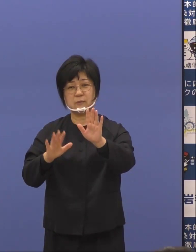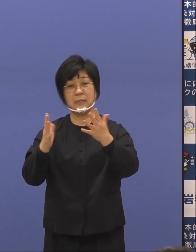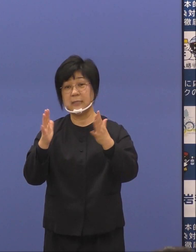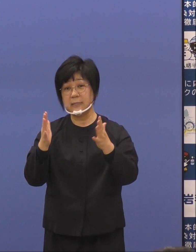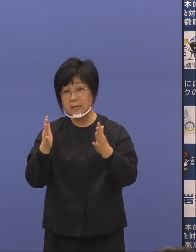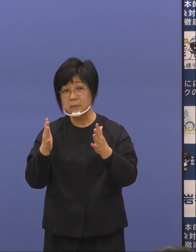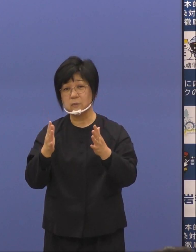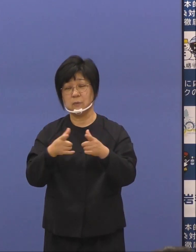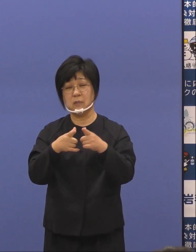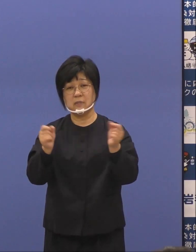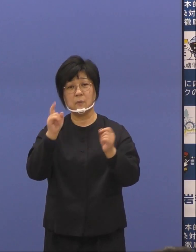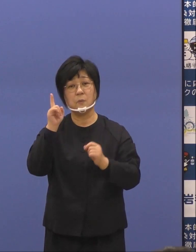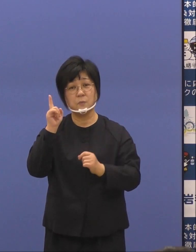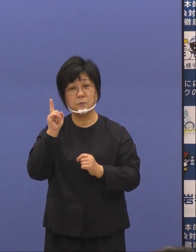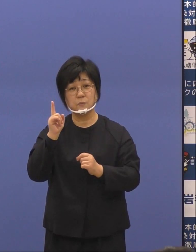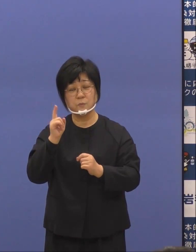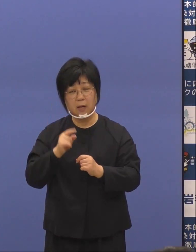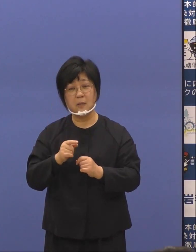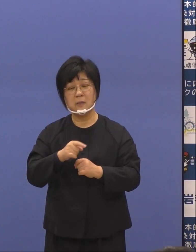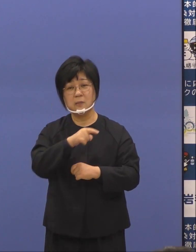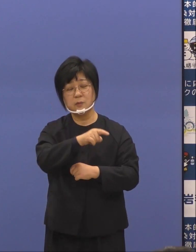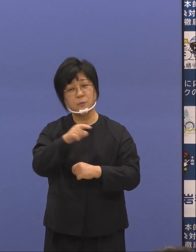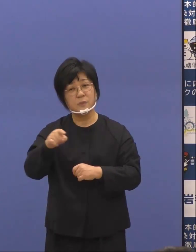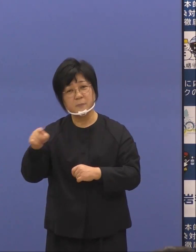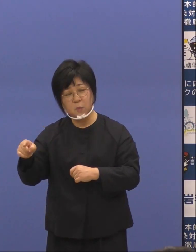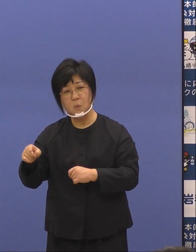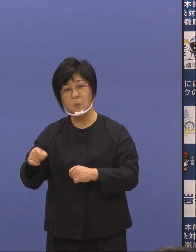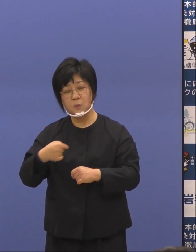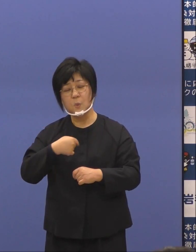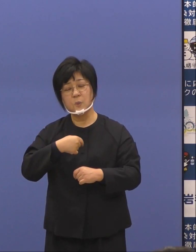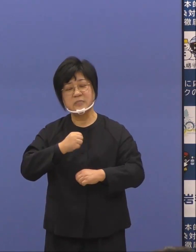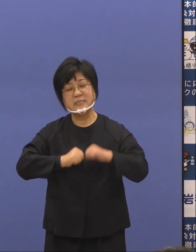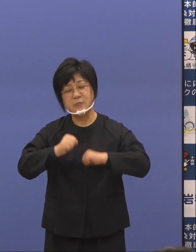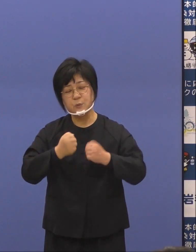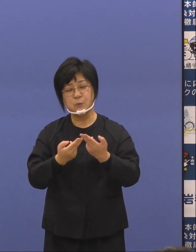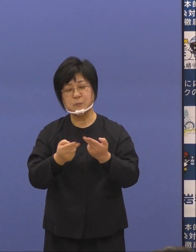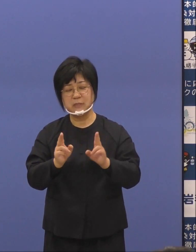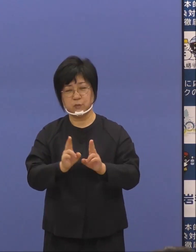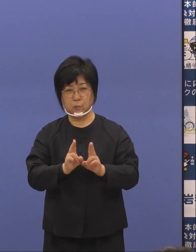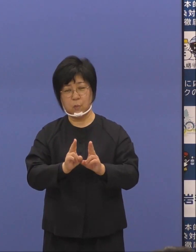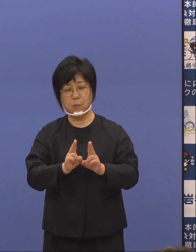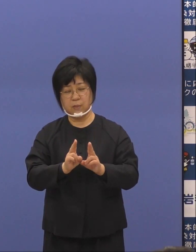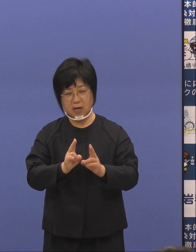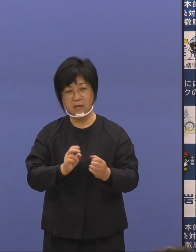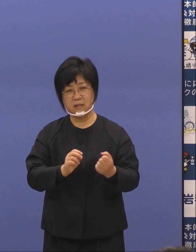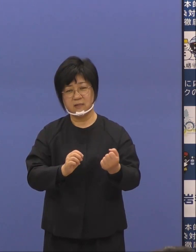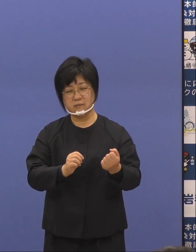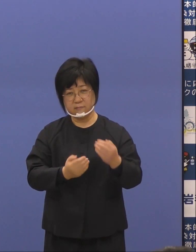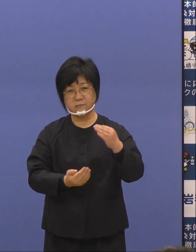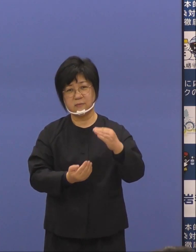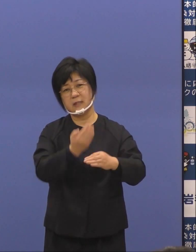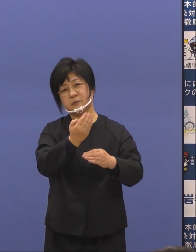日本はやっぱり、大体どこでも自民党が勝つんだと思いますよ。